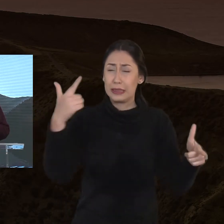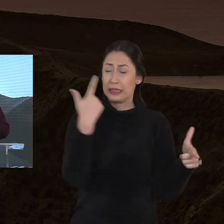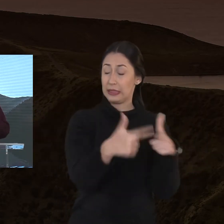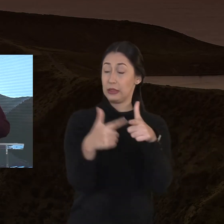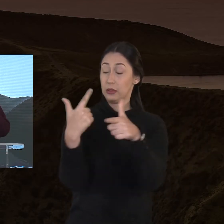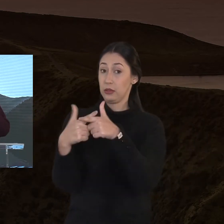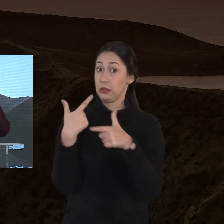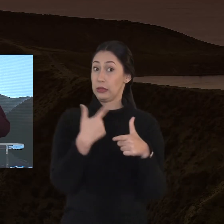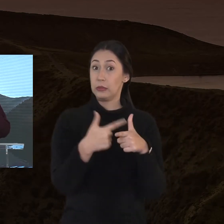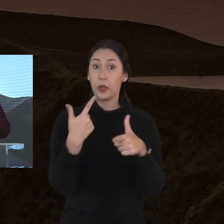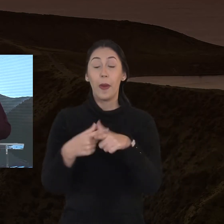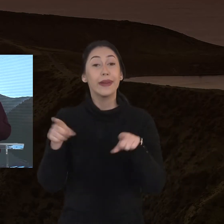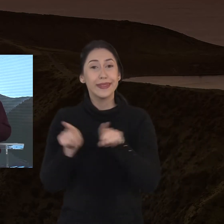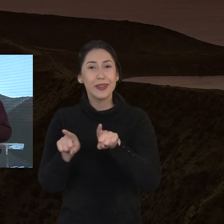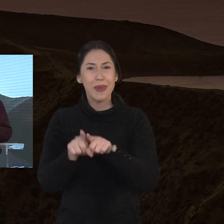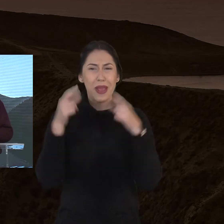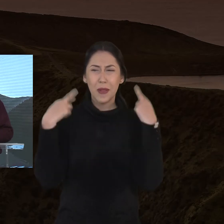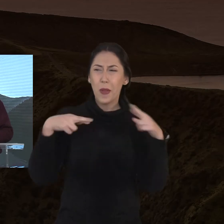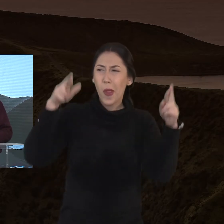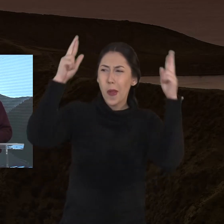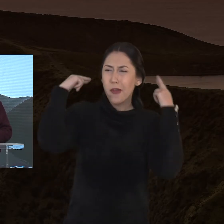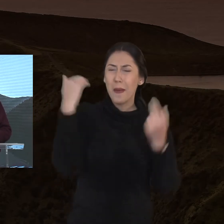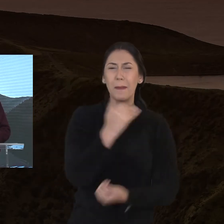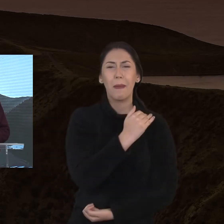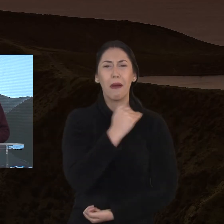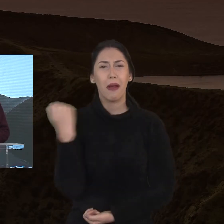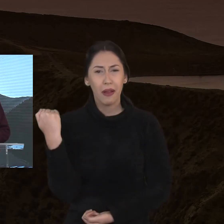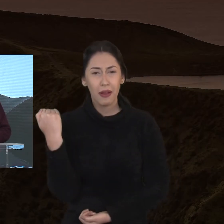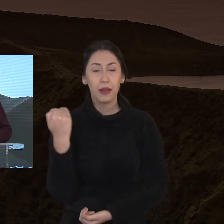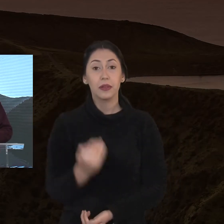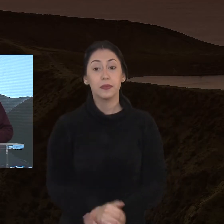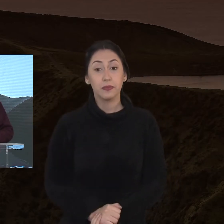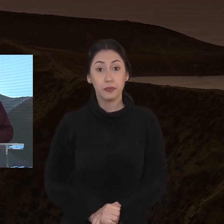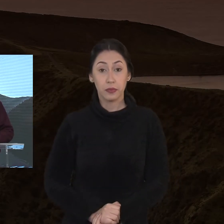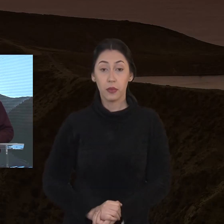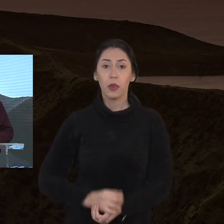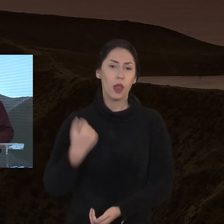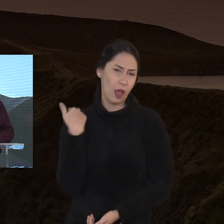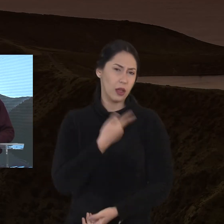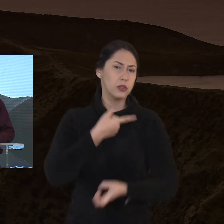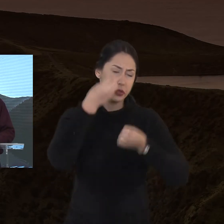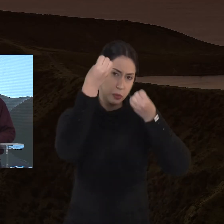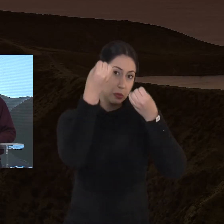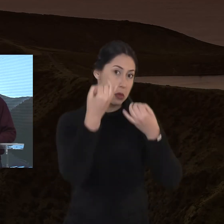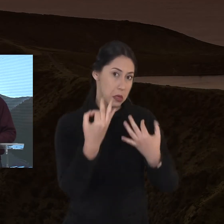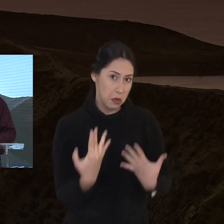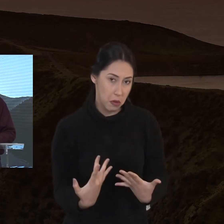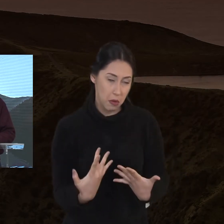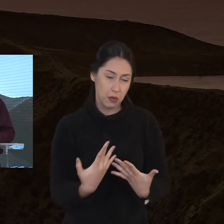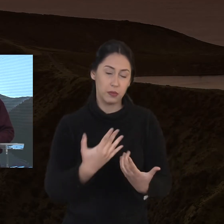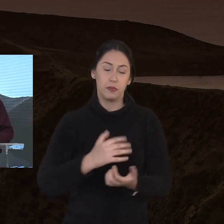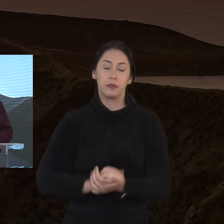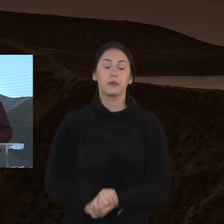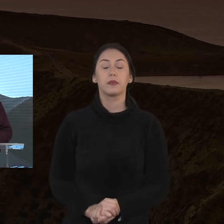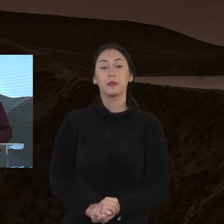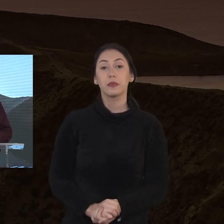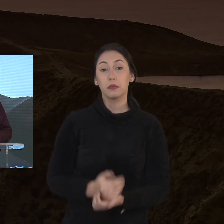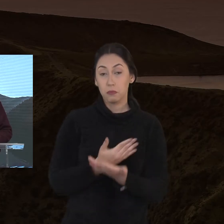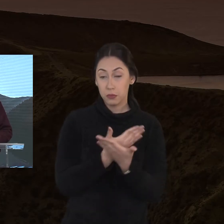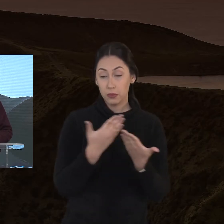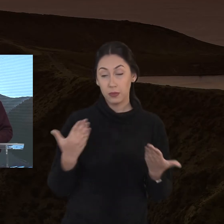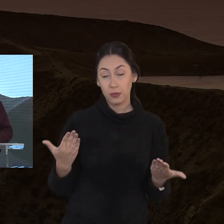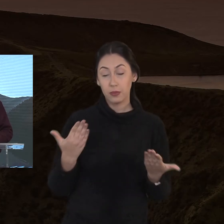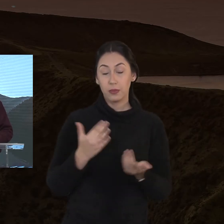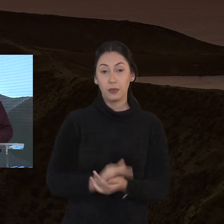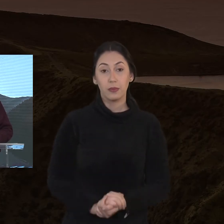isso também dizimava muitos rebanhos de ovelhas então nossa explicamos queridos irmãos nós explicamos para